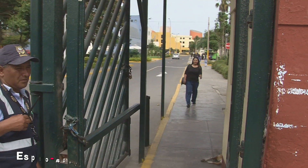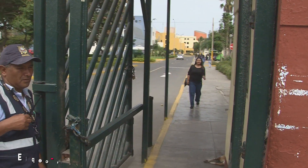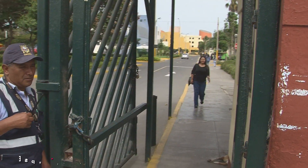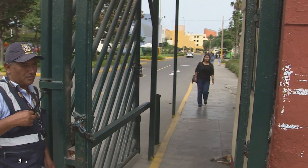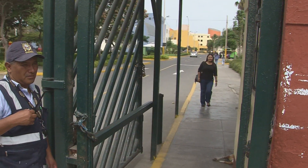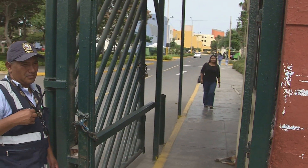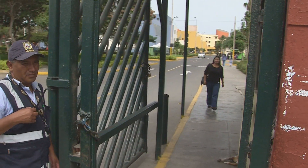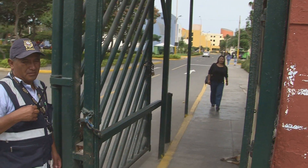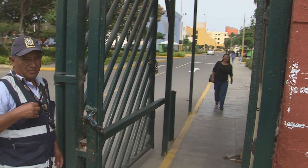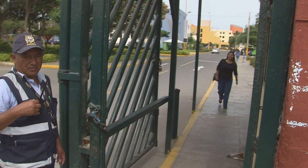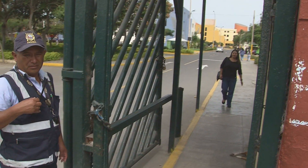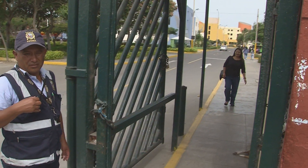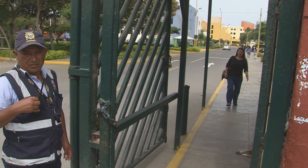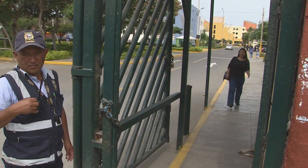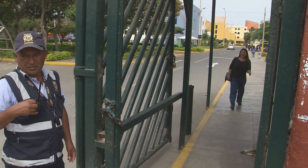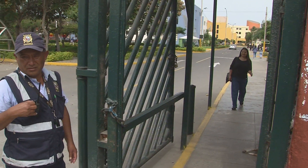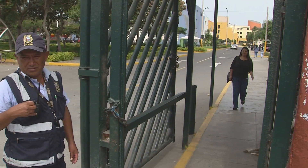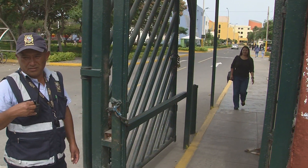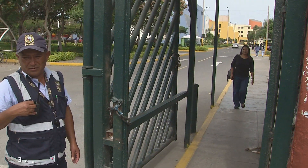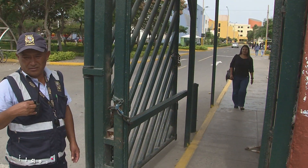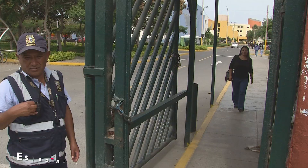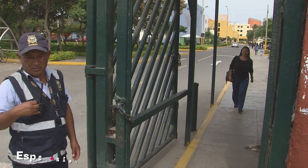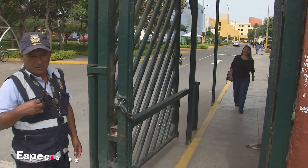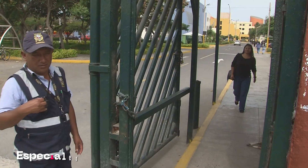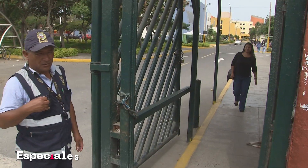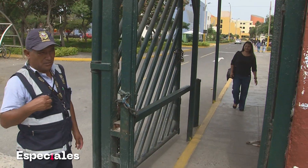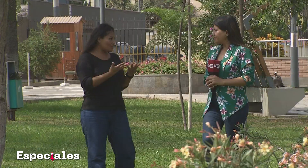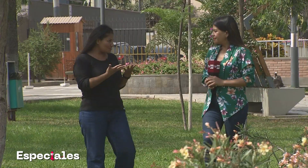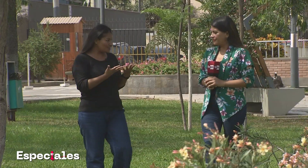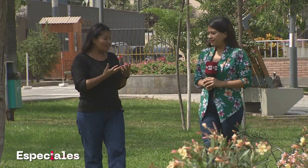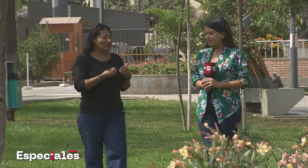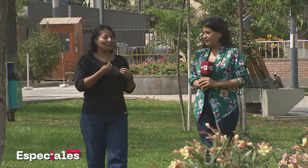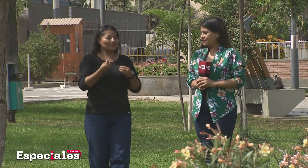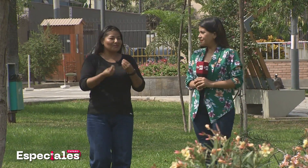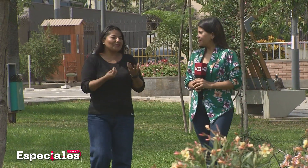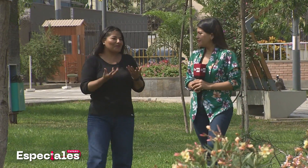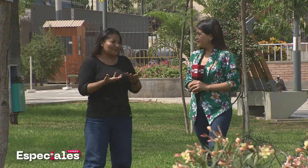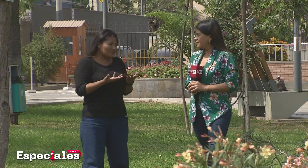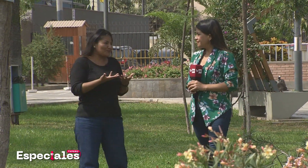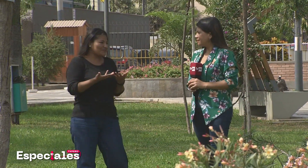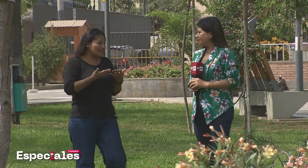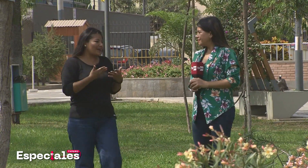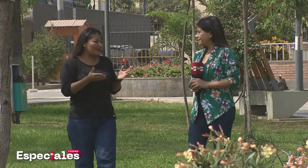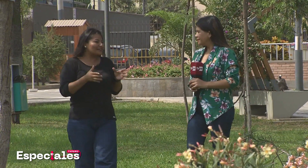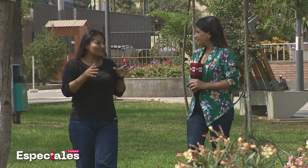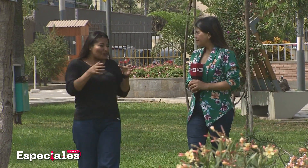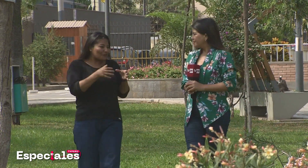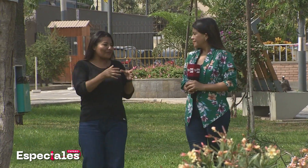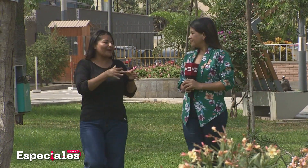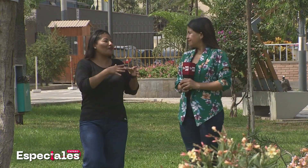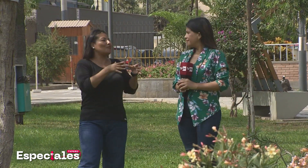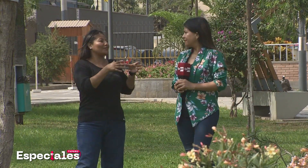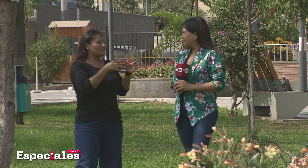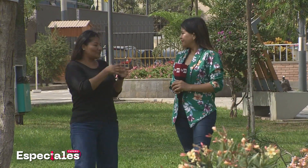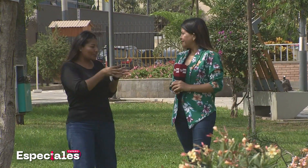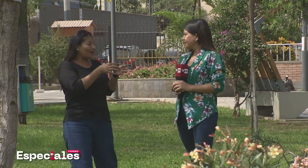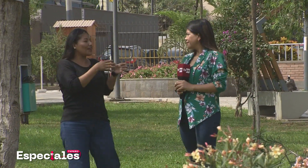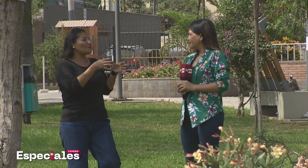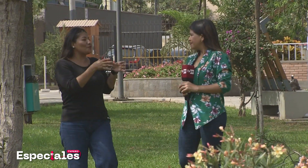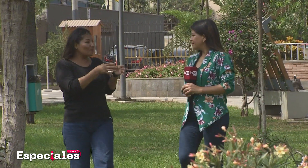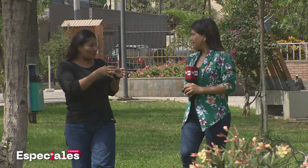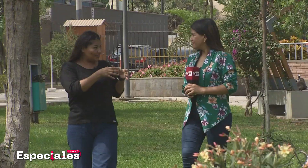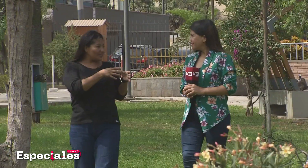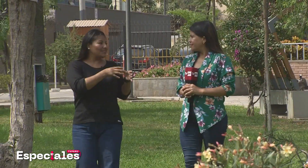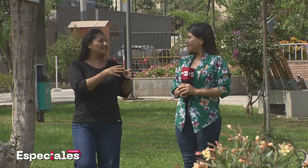Universidad Nacional Mayor de San Marcos, pues aquí ella es intérprete para una alumna con discapacidad auditiva